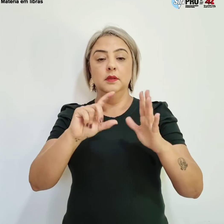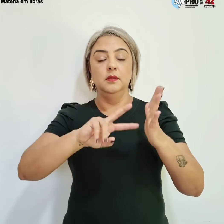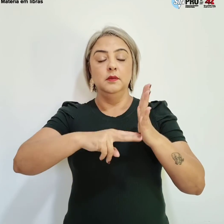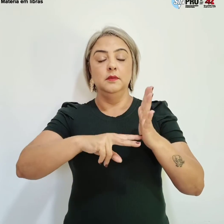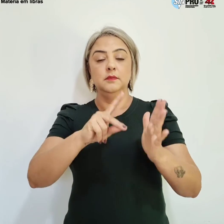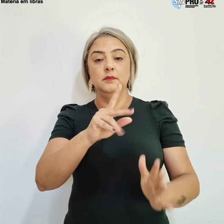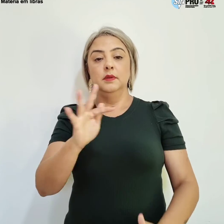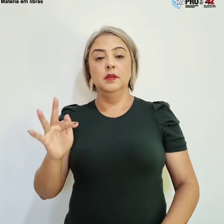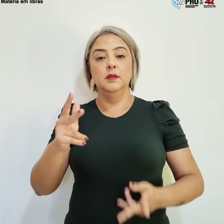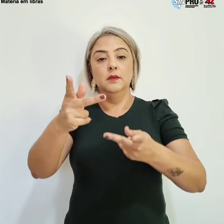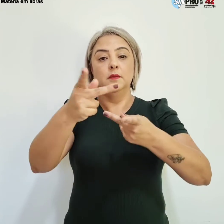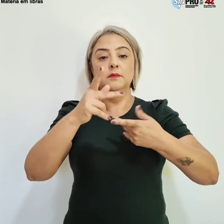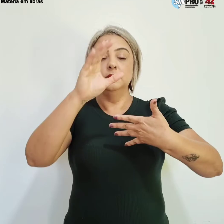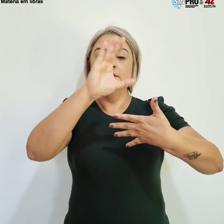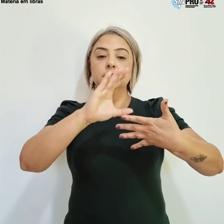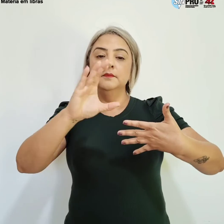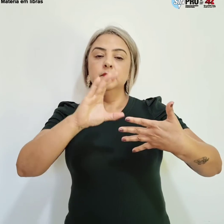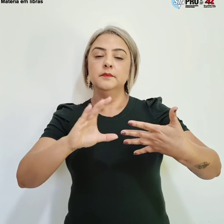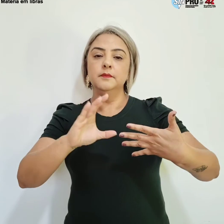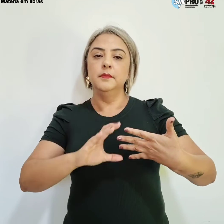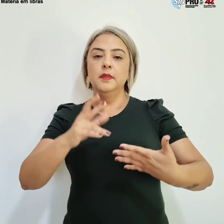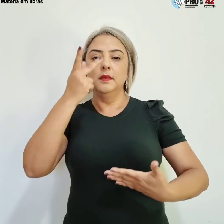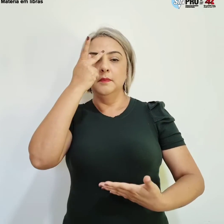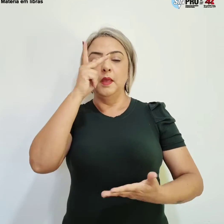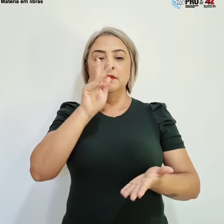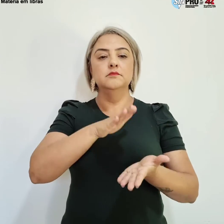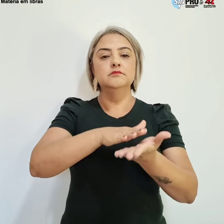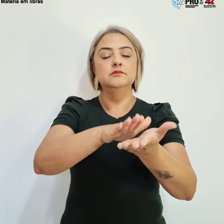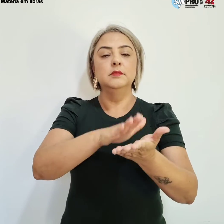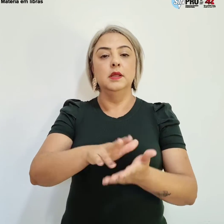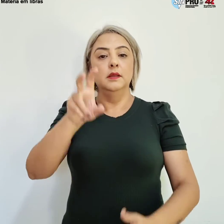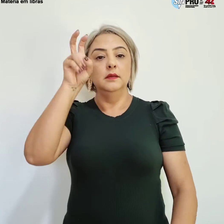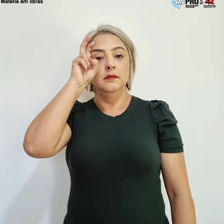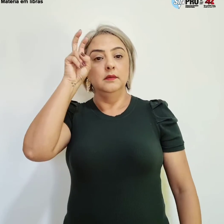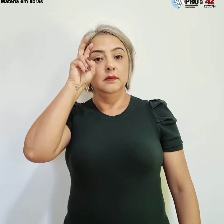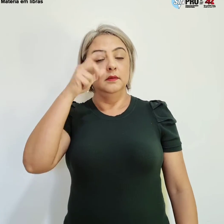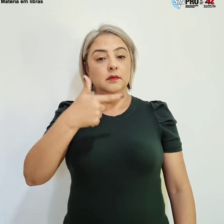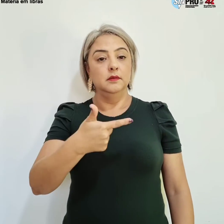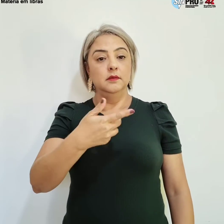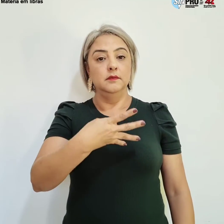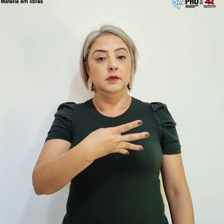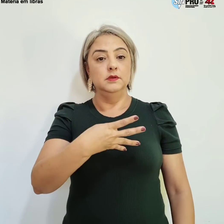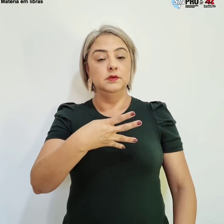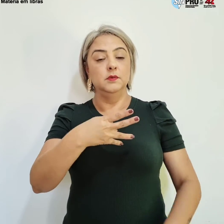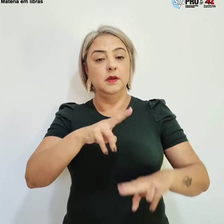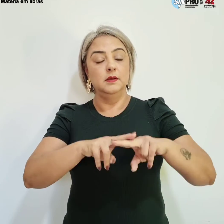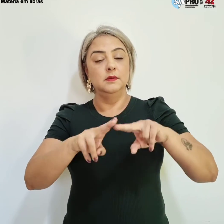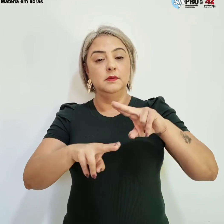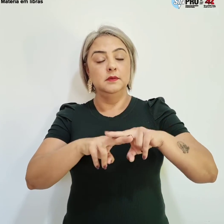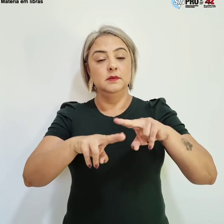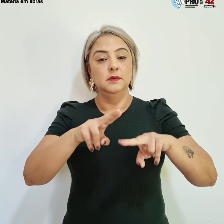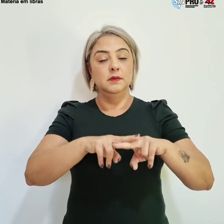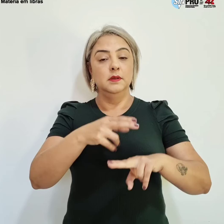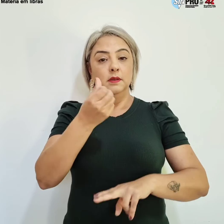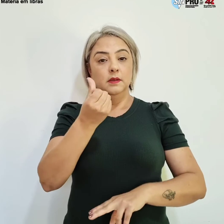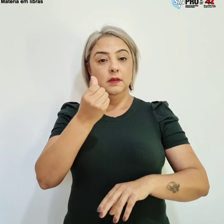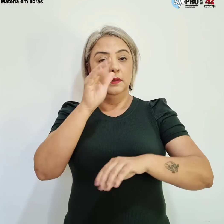convida a categoria para o lançamento, na quinta-feira, 24/6, às 18 horas, da